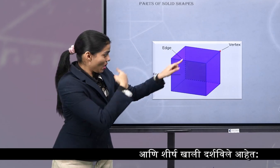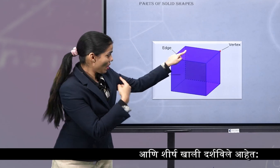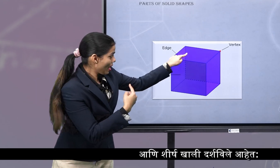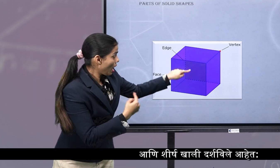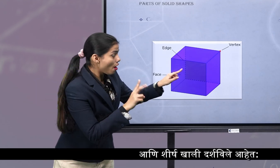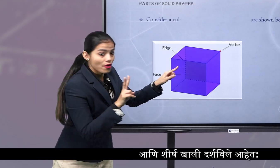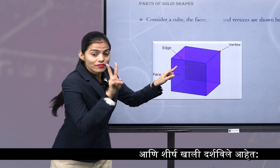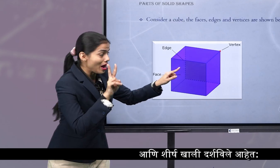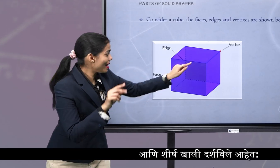आहेत.